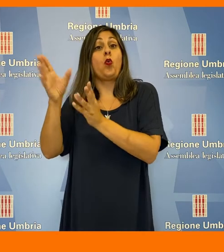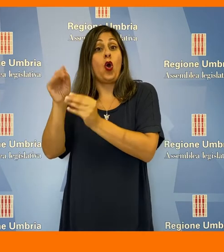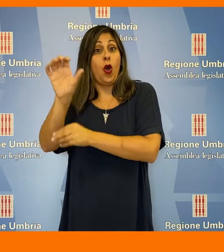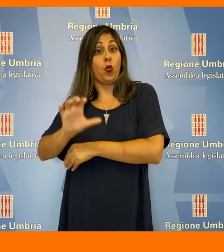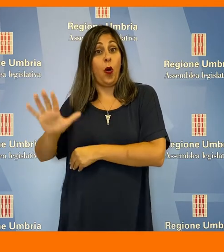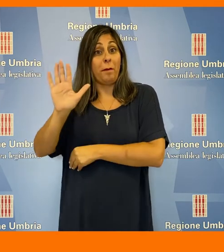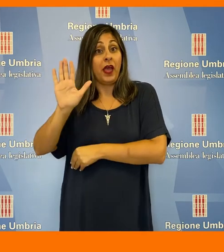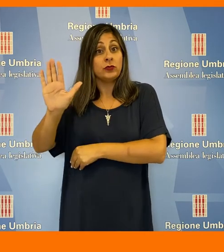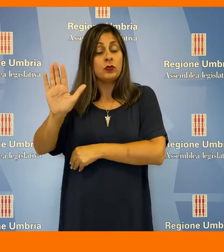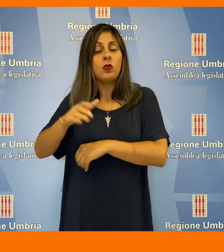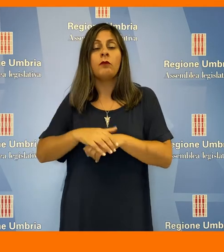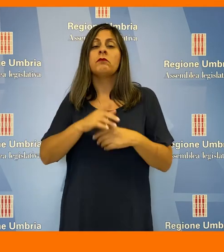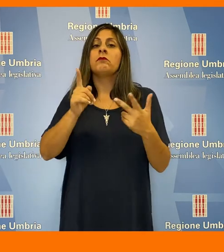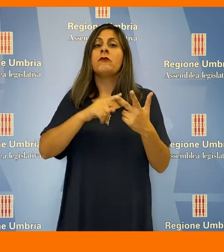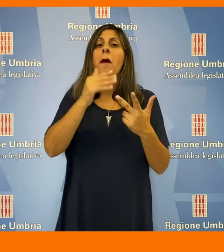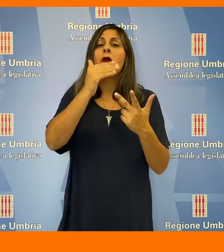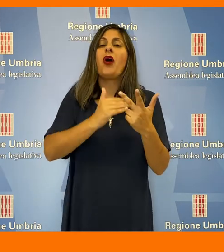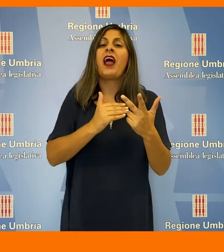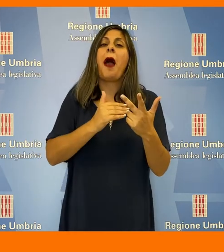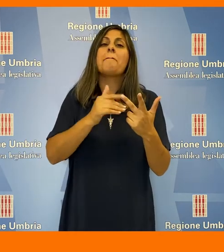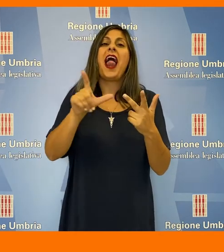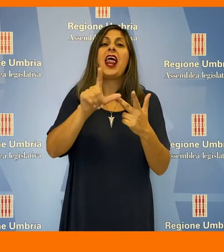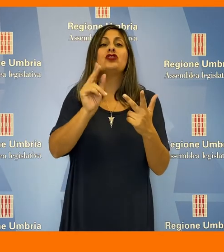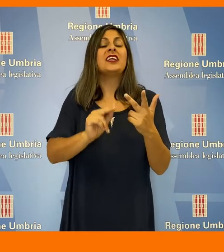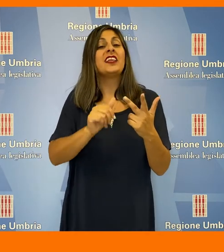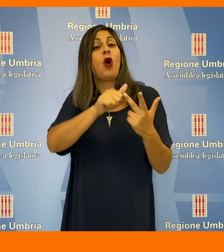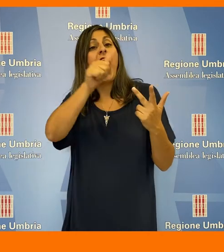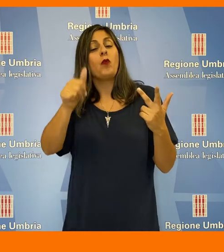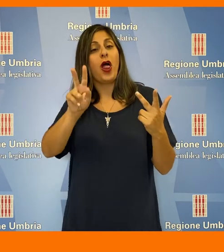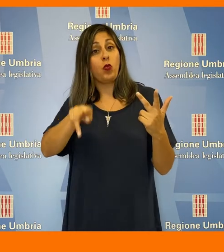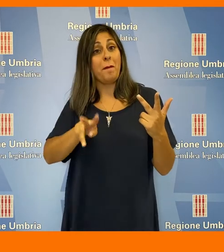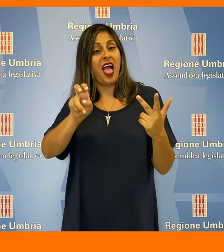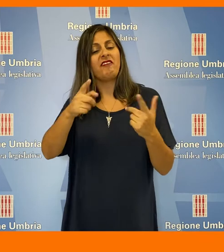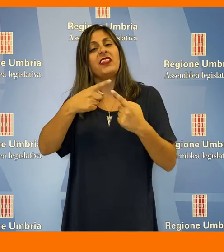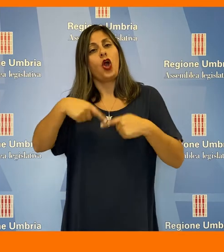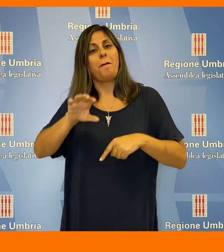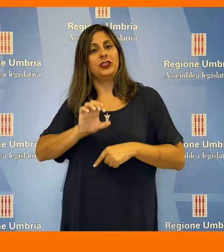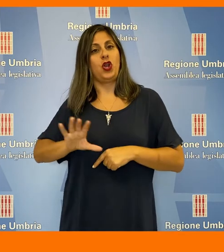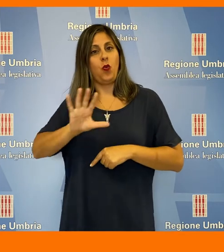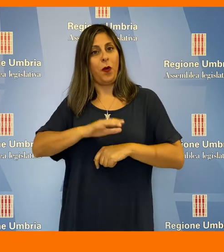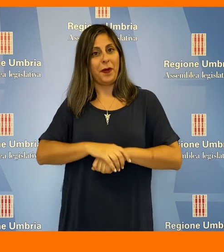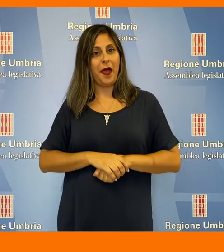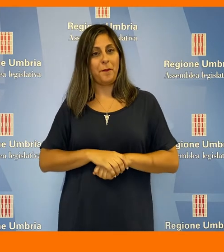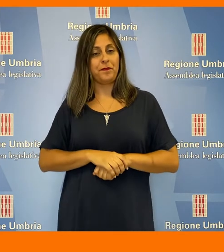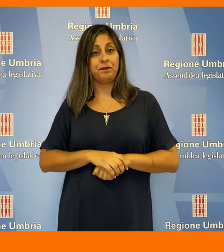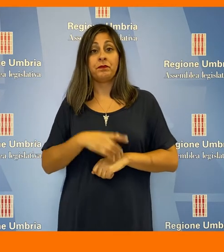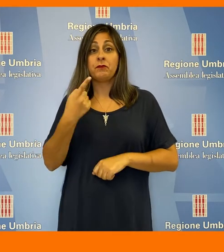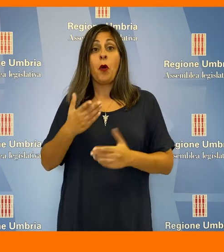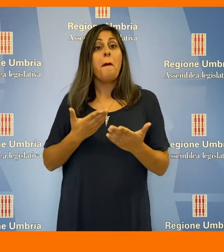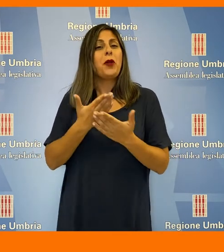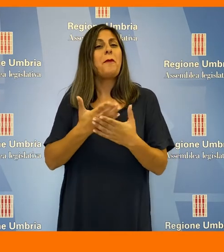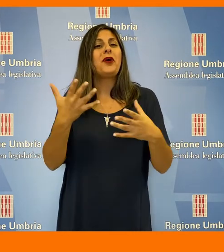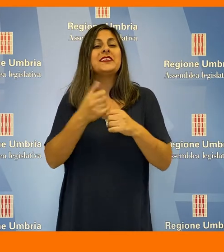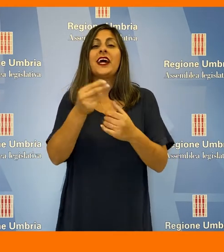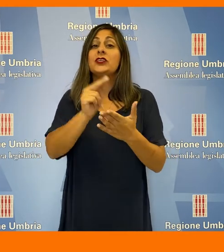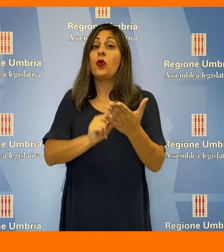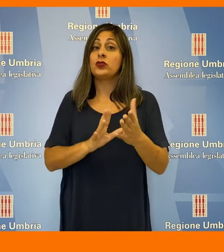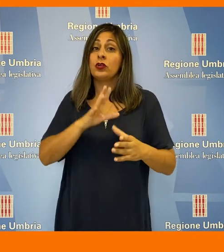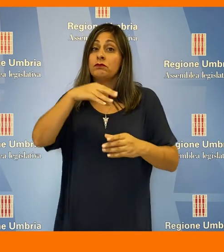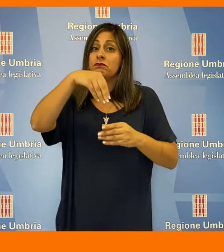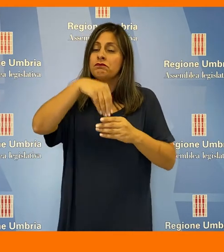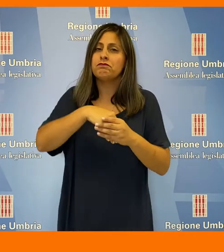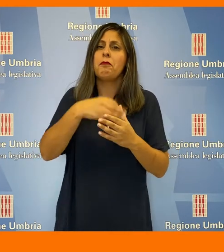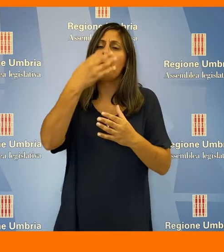Europea, il programma legislativo annuale 2020 della Commissione Europea. La proposta di risoluzione individua all'interno